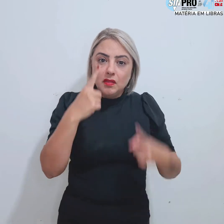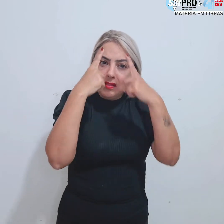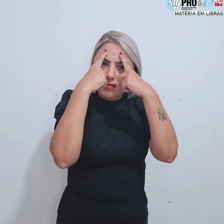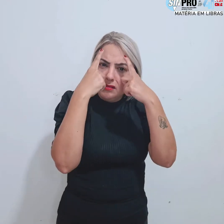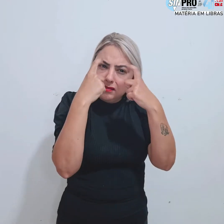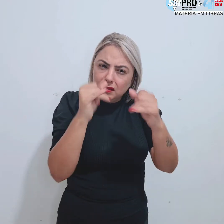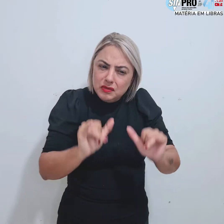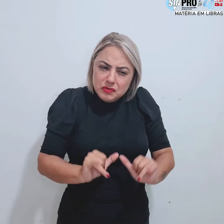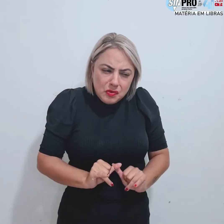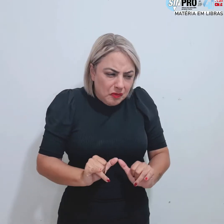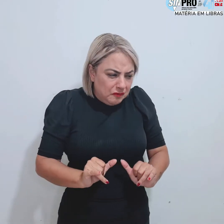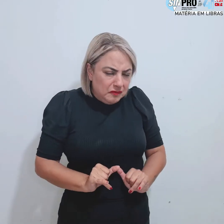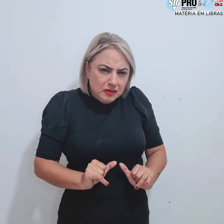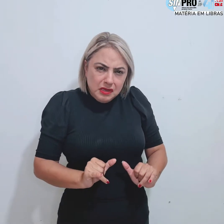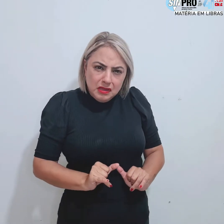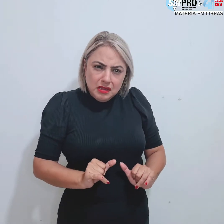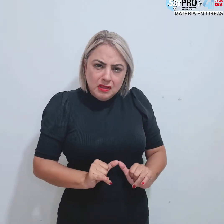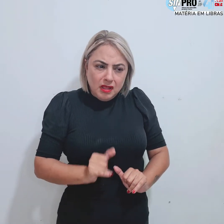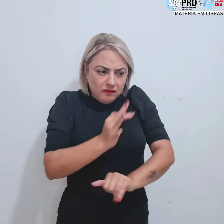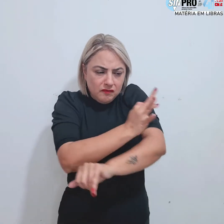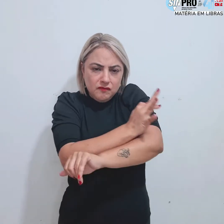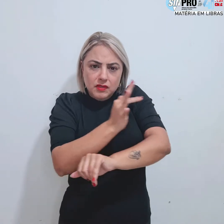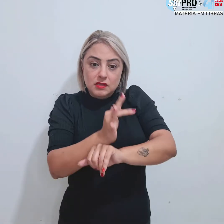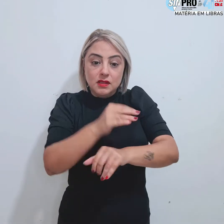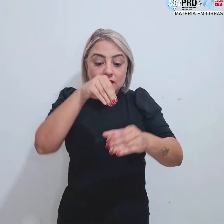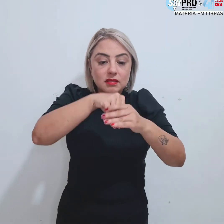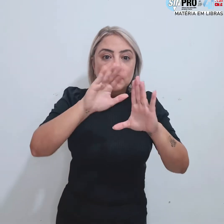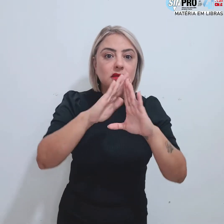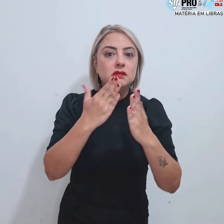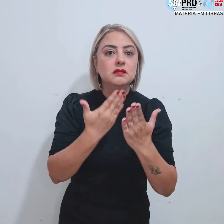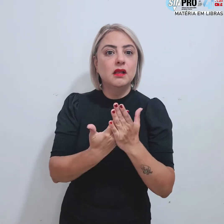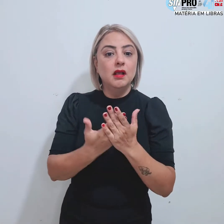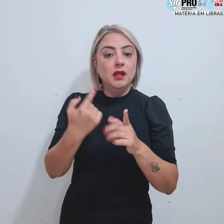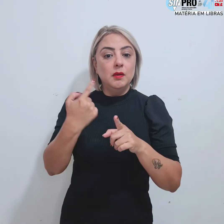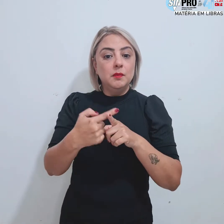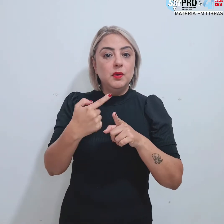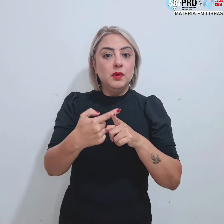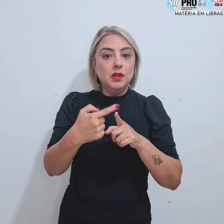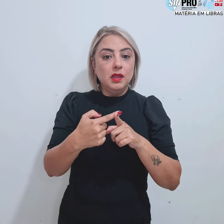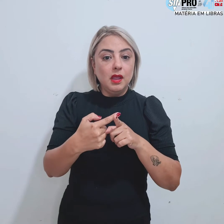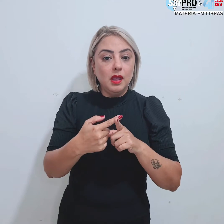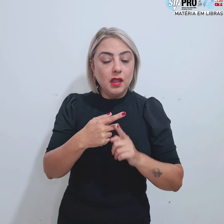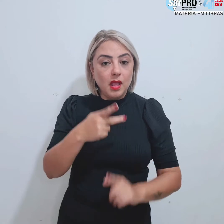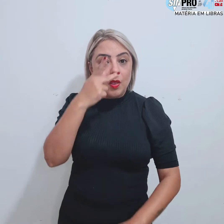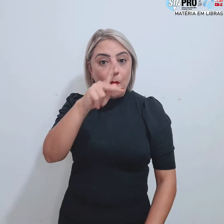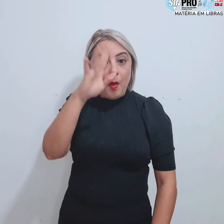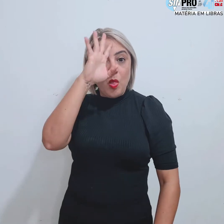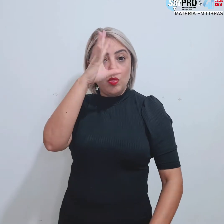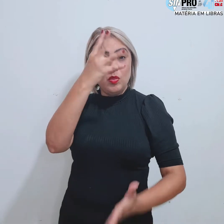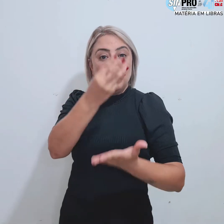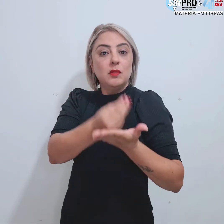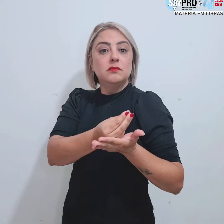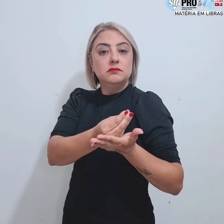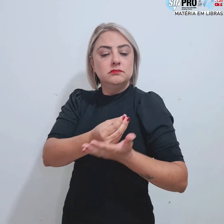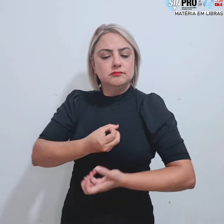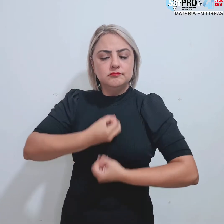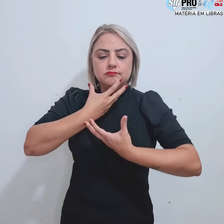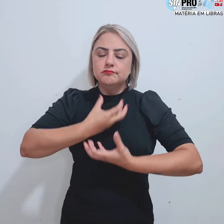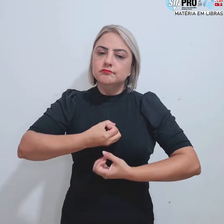agredidas fisicamente na escola por causa de sua identidade e expressão de